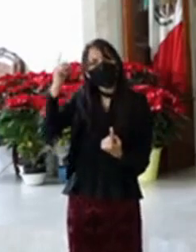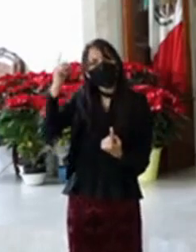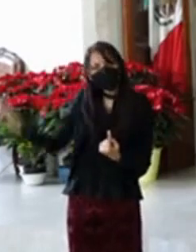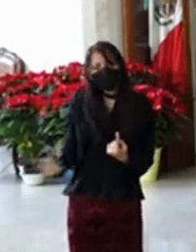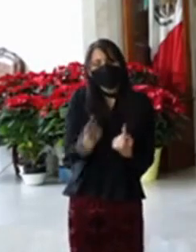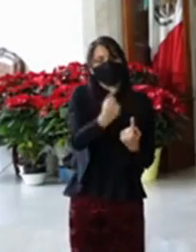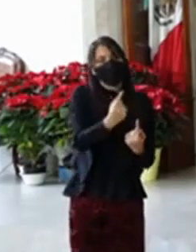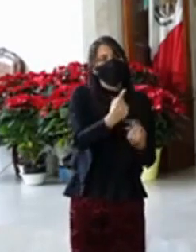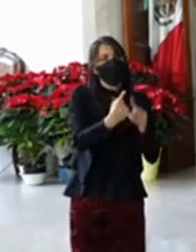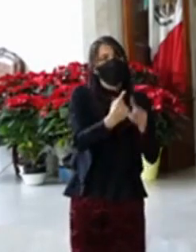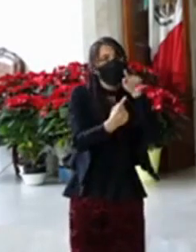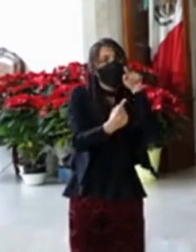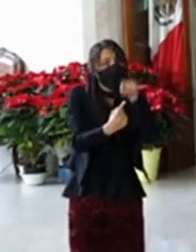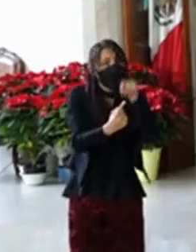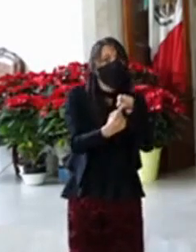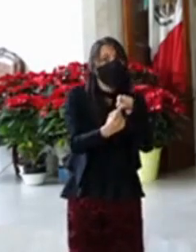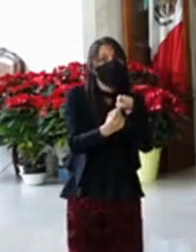tiene esta